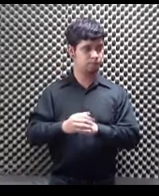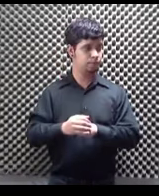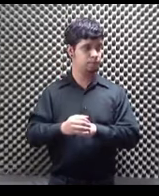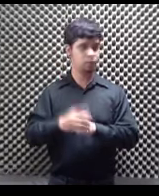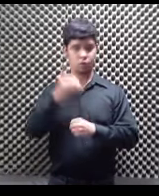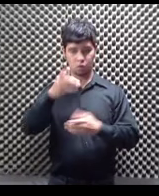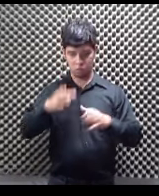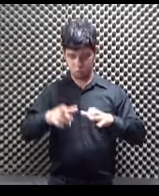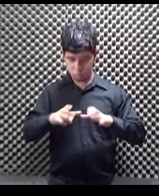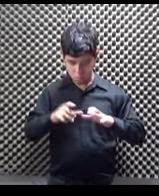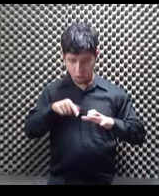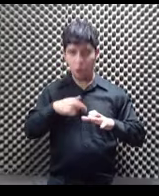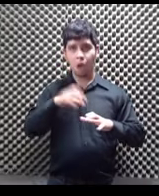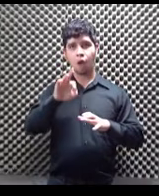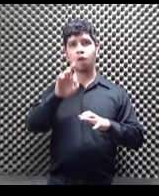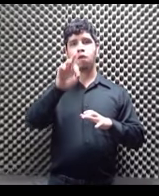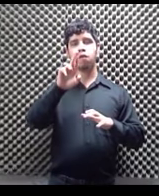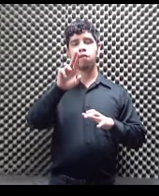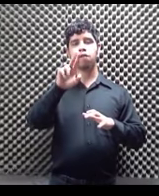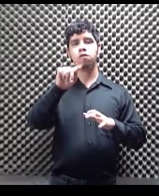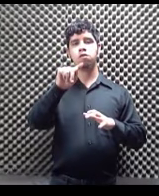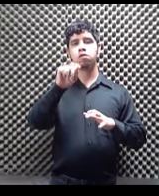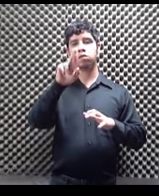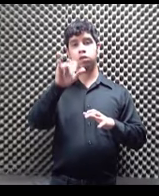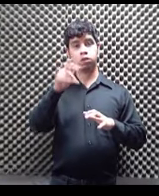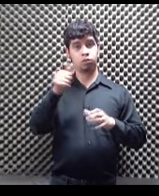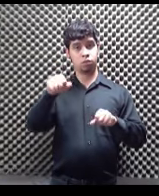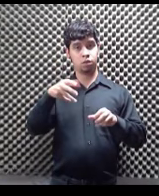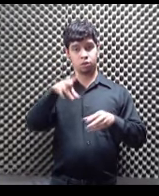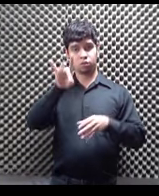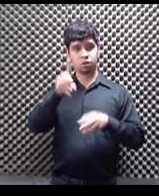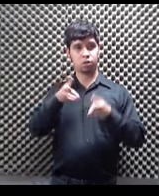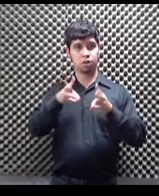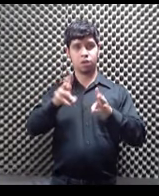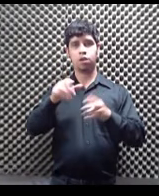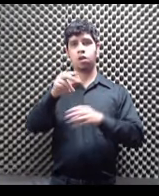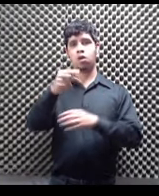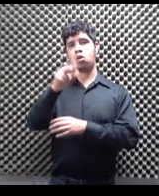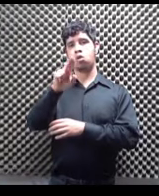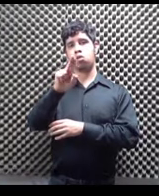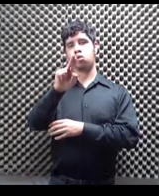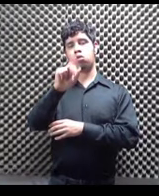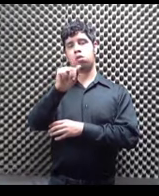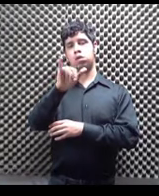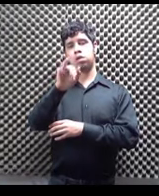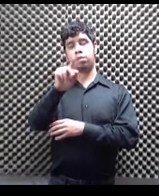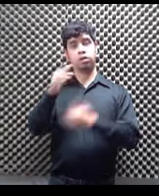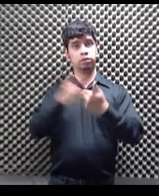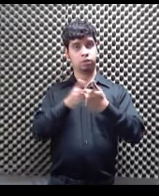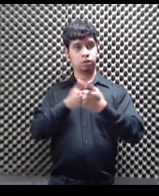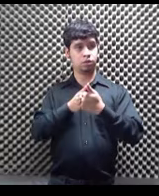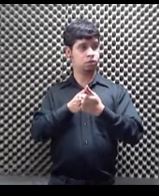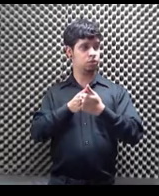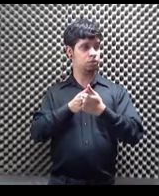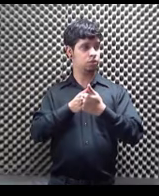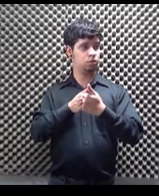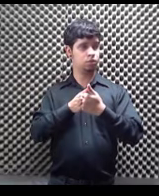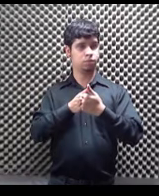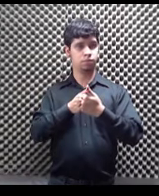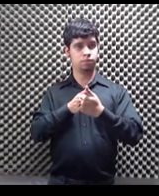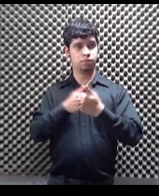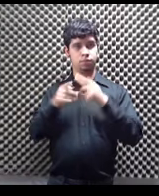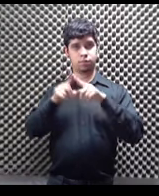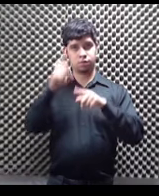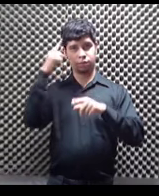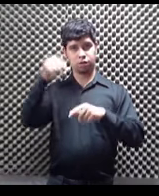De frutería. Frutería que está en la calle Guayama. Para allí, bien cerquita, donde, ah, sí, yo sí, cerquita para que